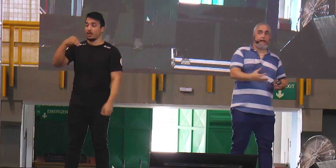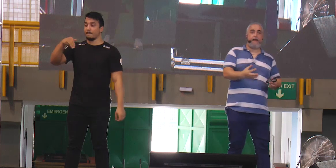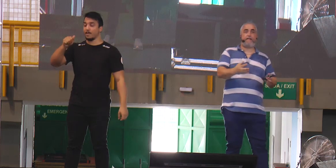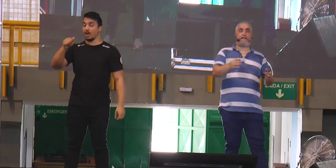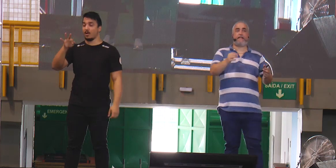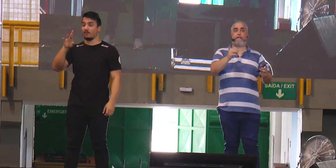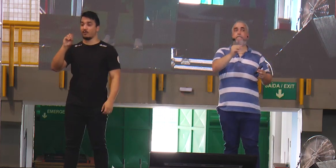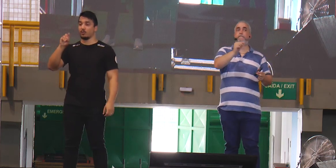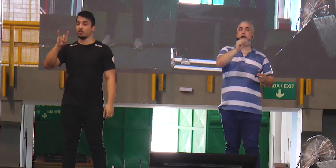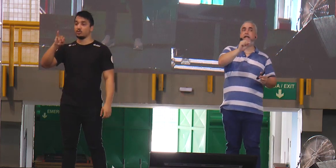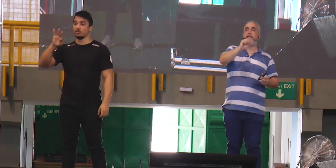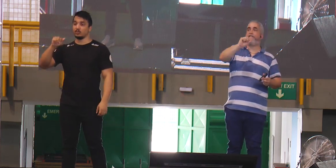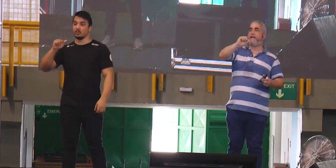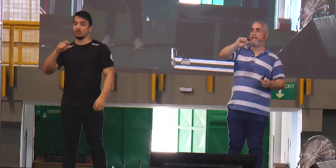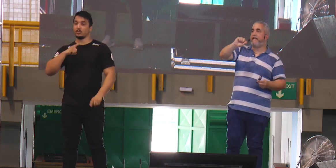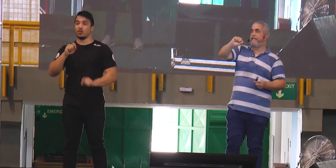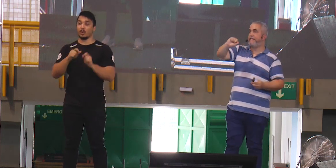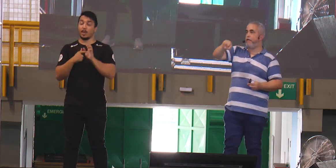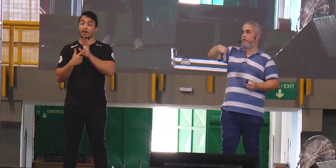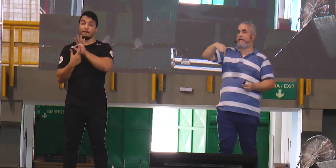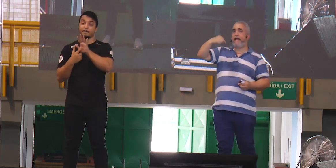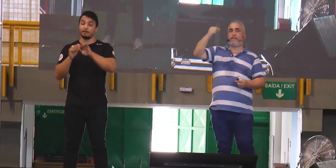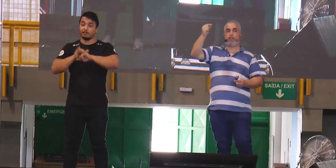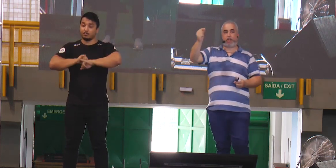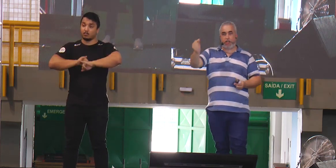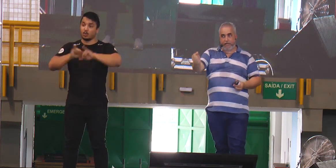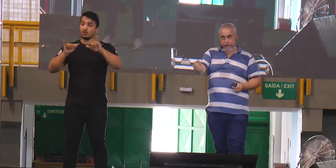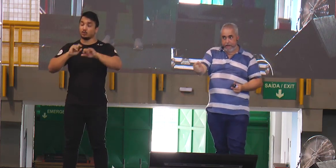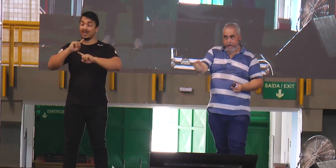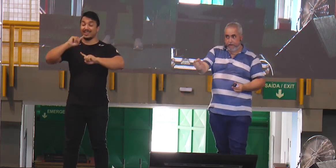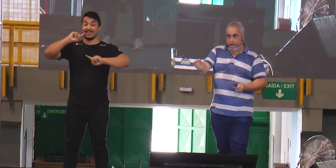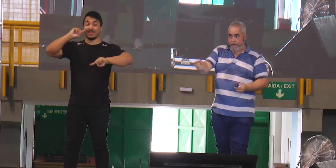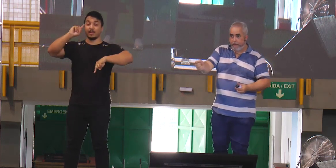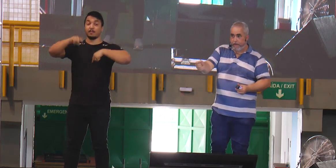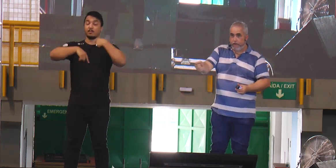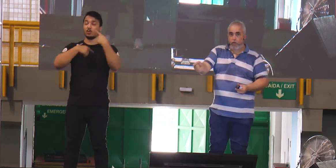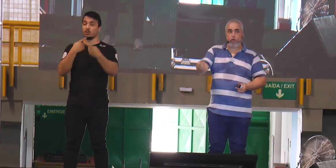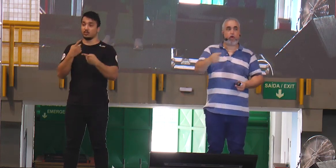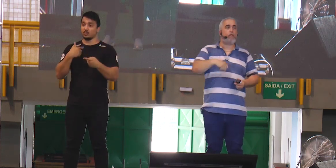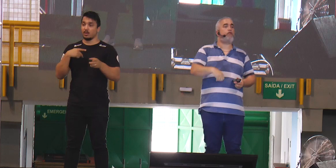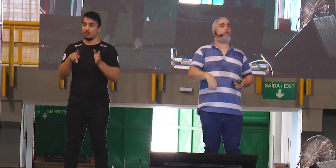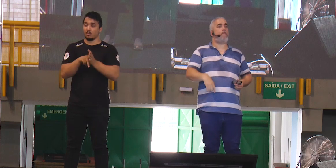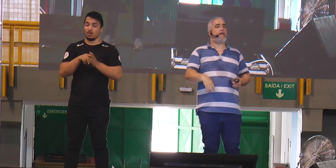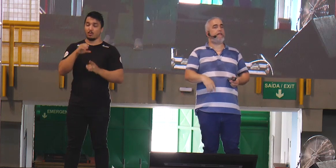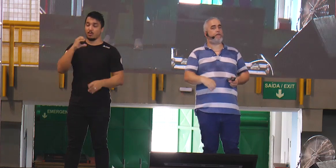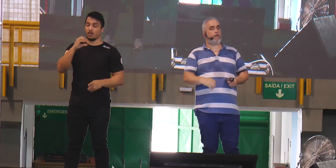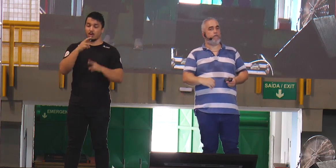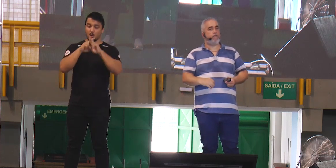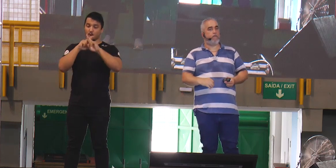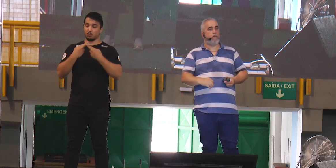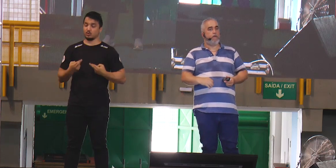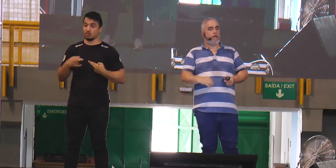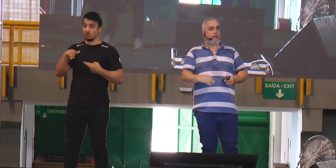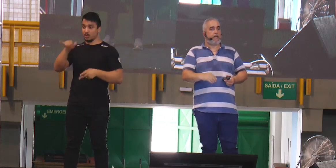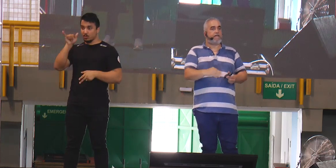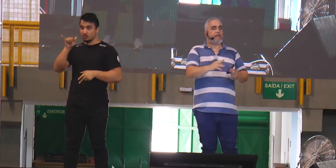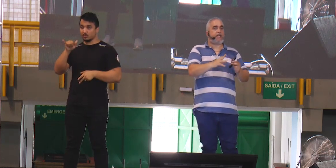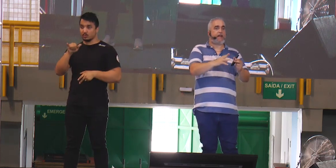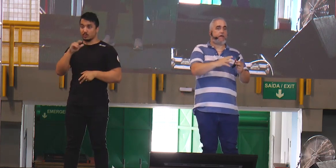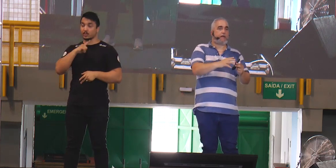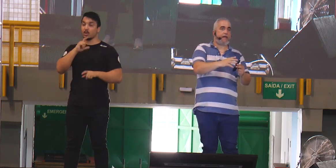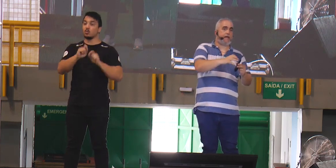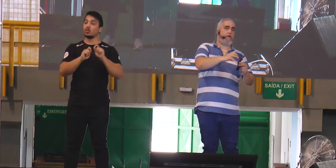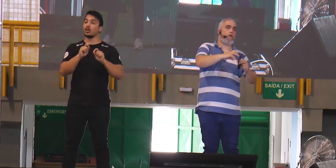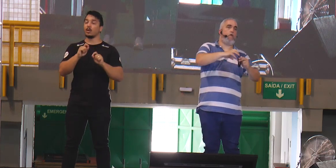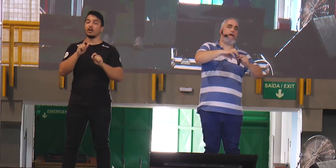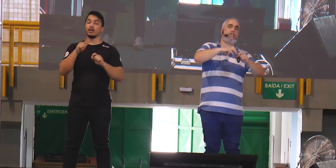pseudo-hermafrodita, ele vai ser a manifestação tardia do cromossoma Y, que vai